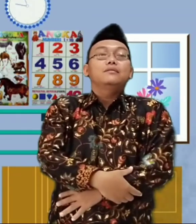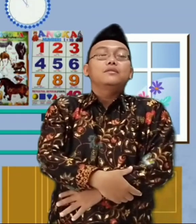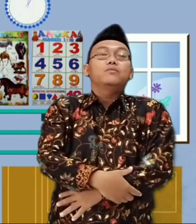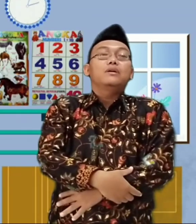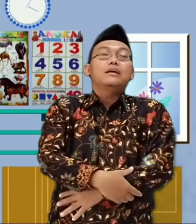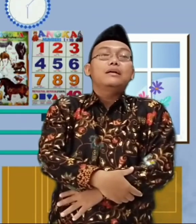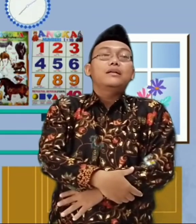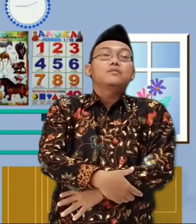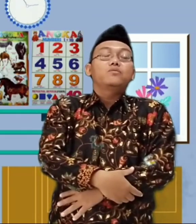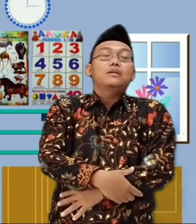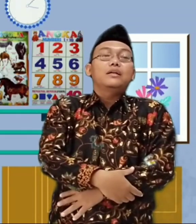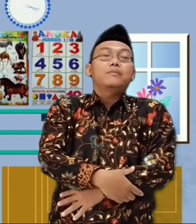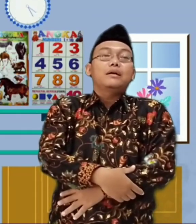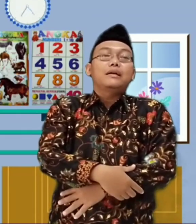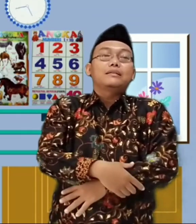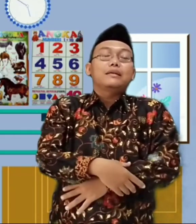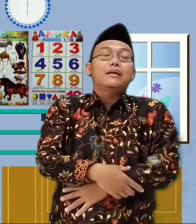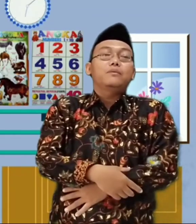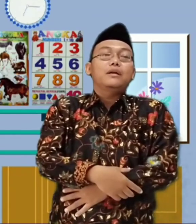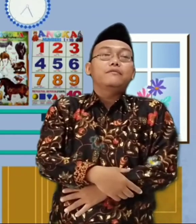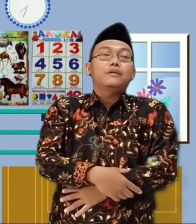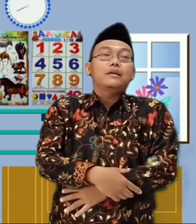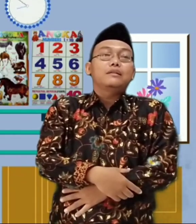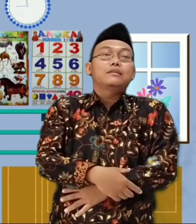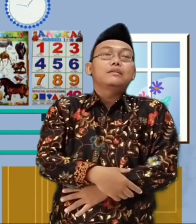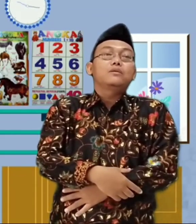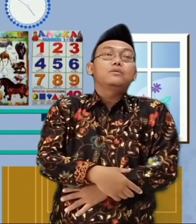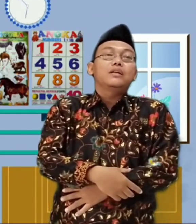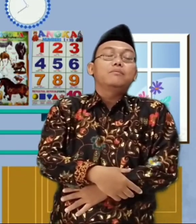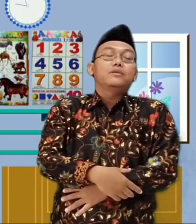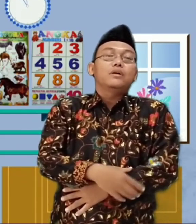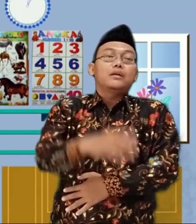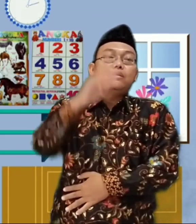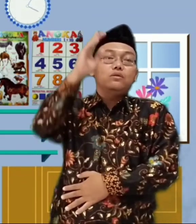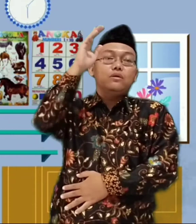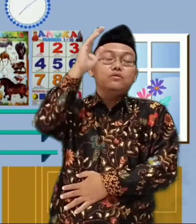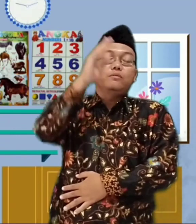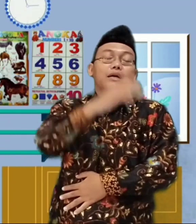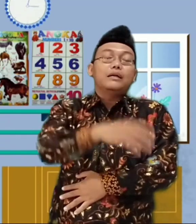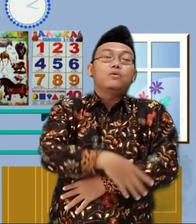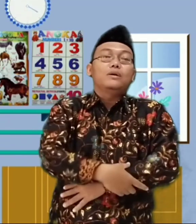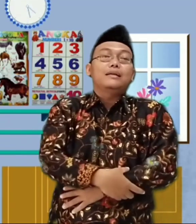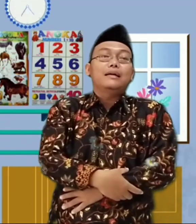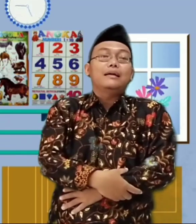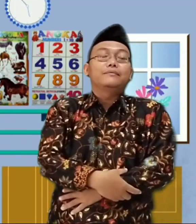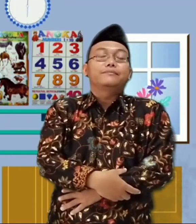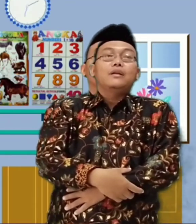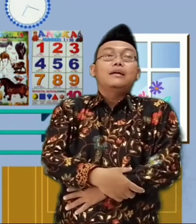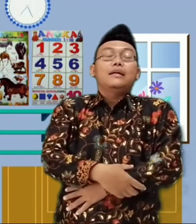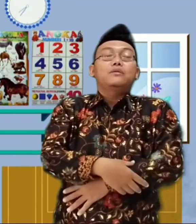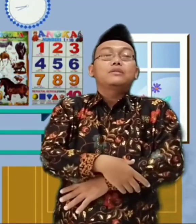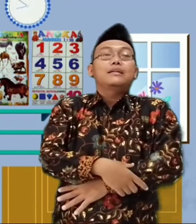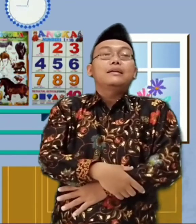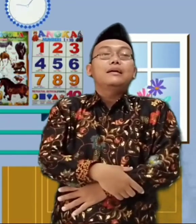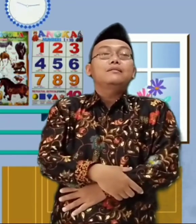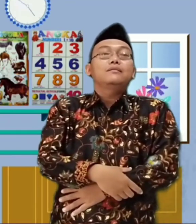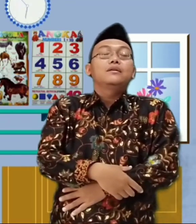Semoga kalian semua dalam keadaan sehat walafiat dan selalu dalam lindungan Allah subhanahu wa ta'ala. Anak-anakku sekalian,